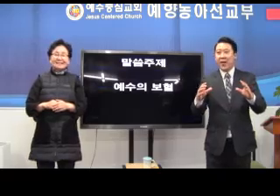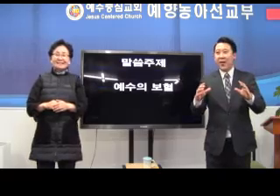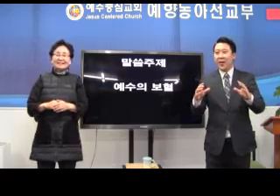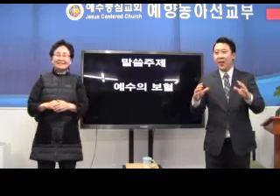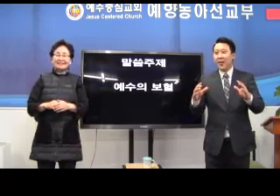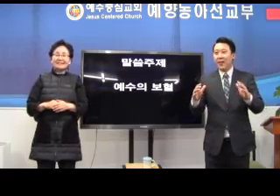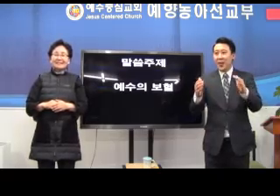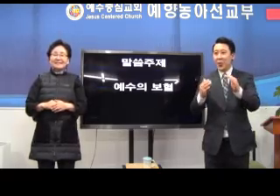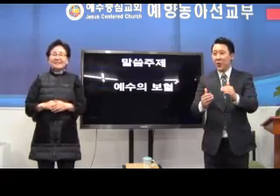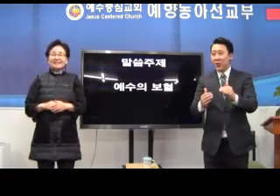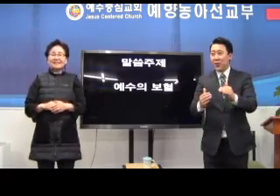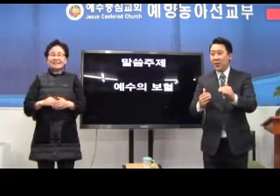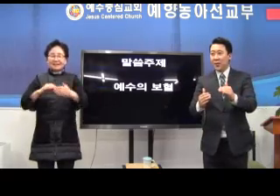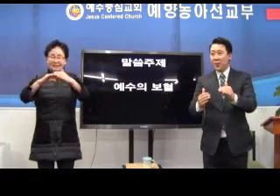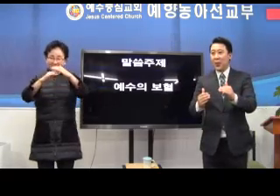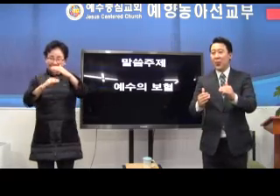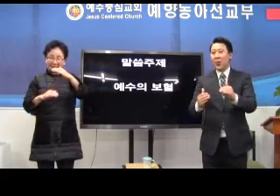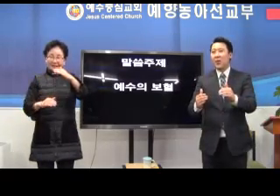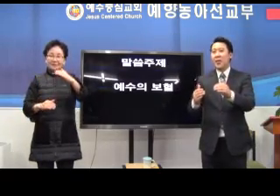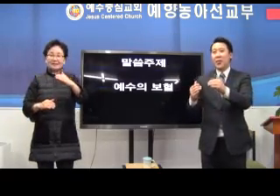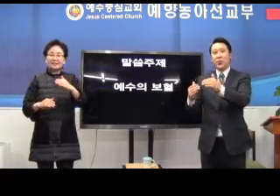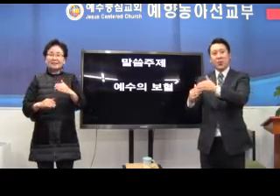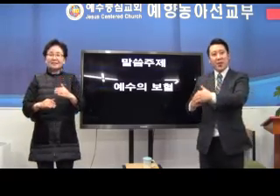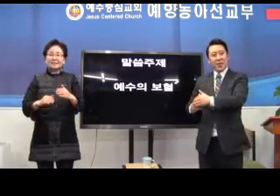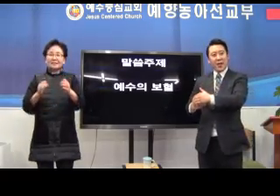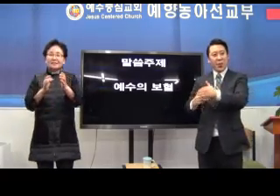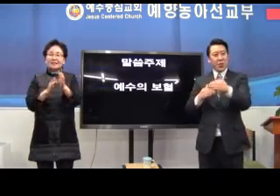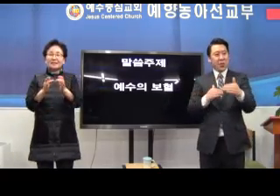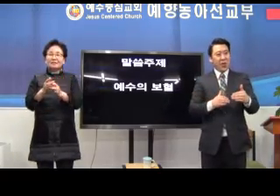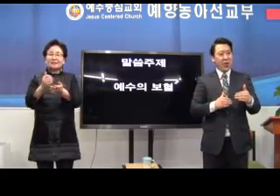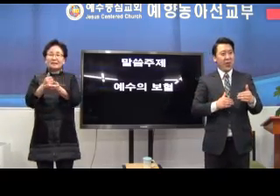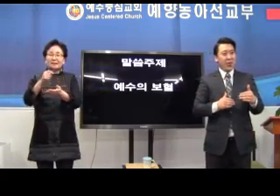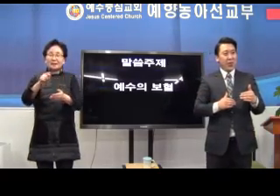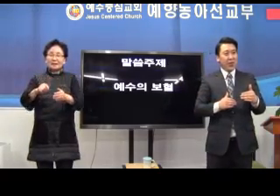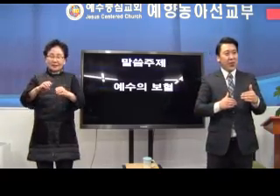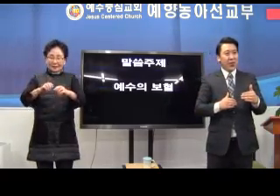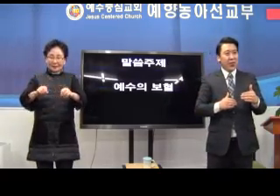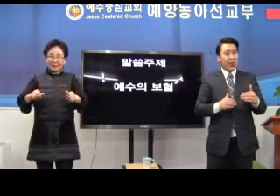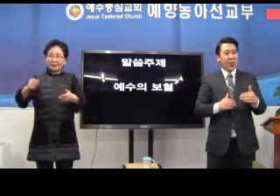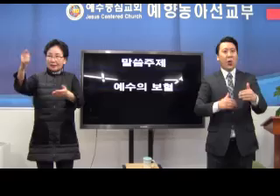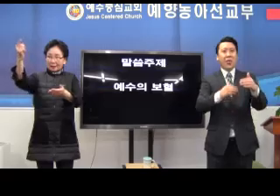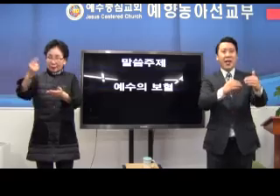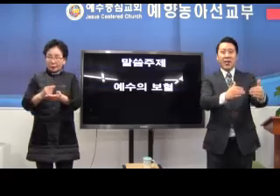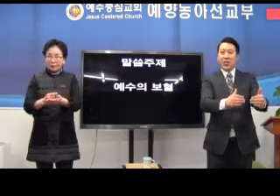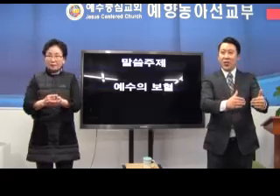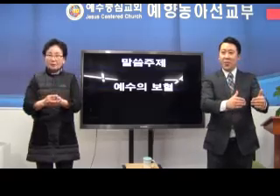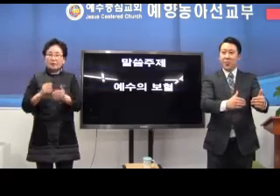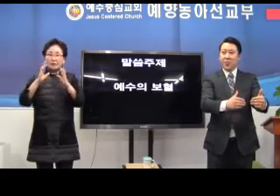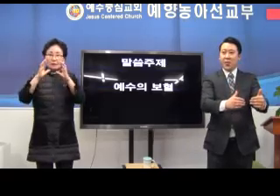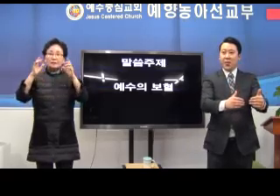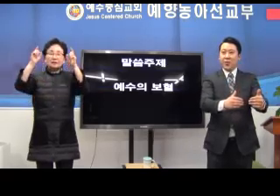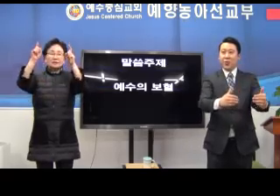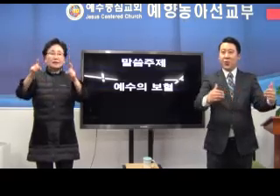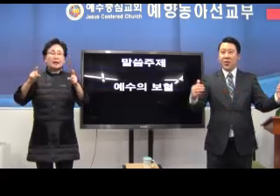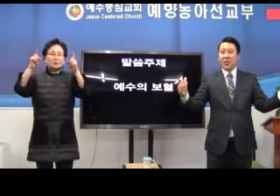말씀의 내용은 바로 예수님이 이 땅에 오셔서 어린 양처럼 우리 죄를